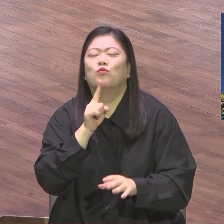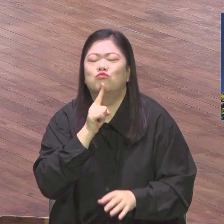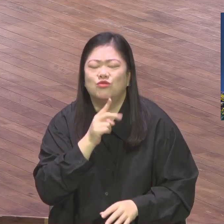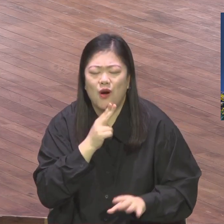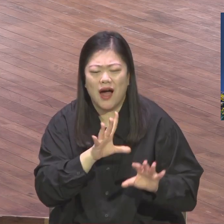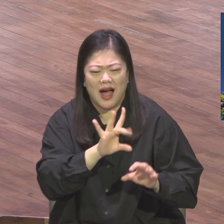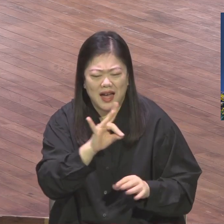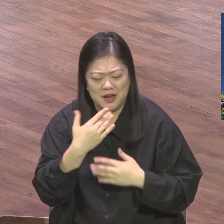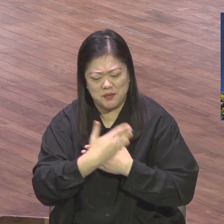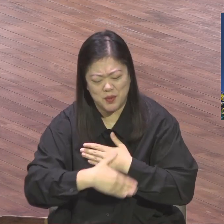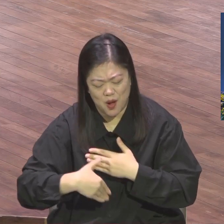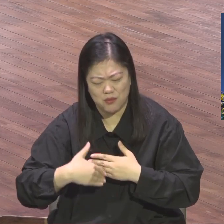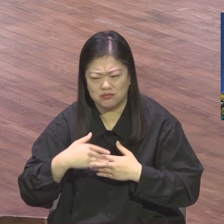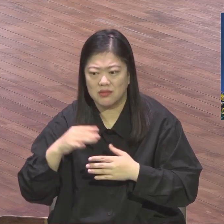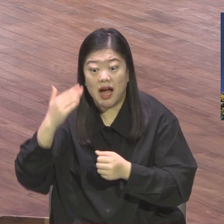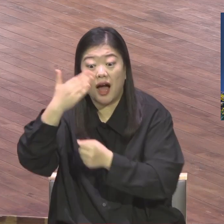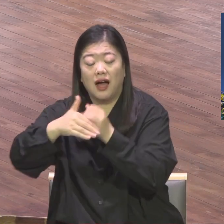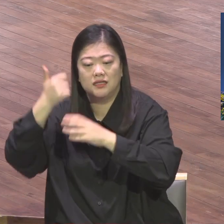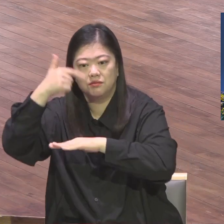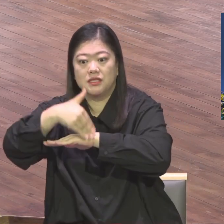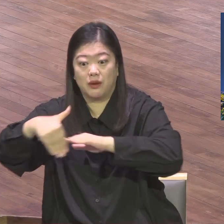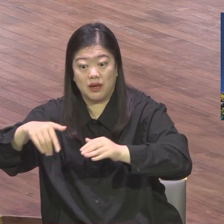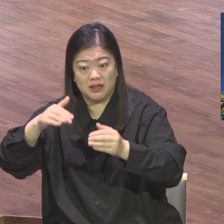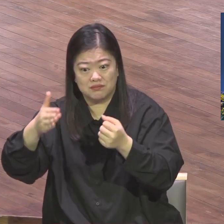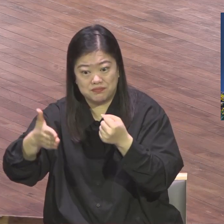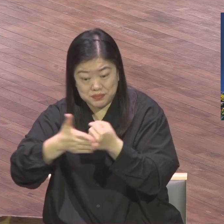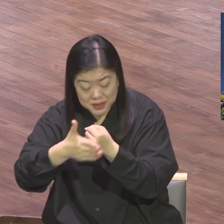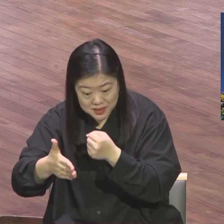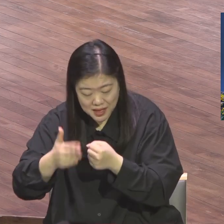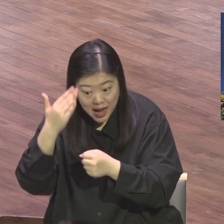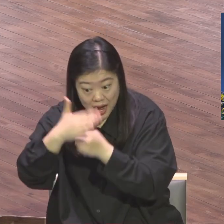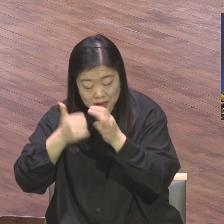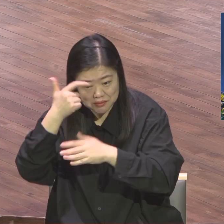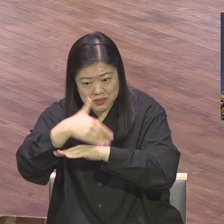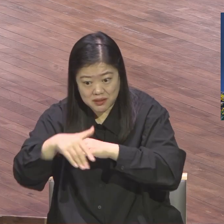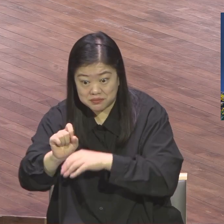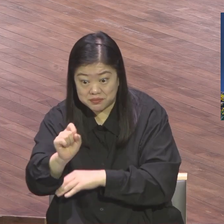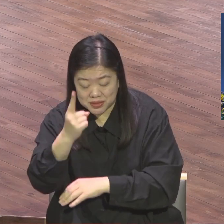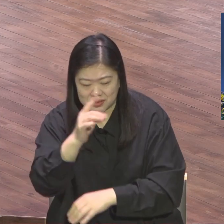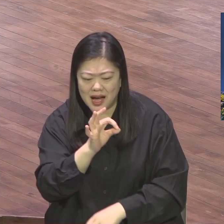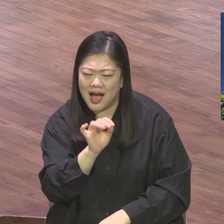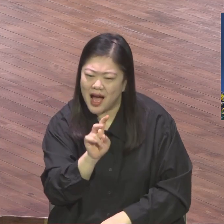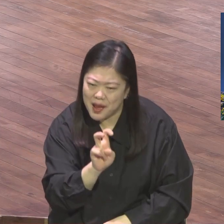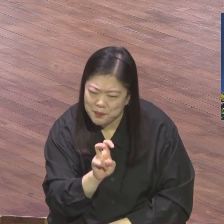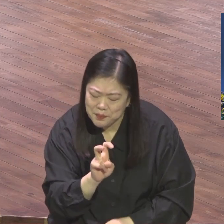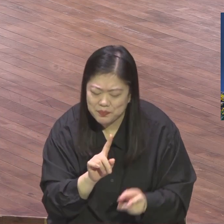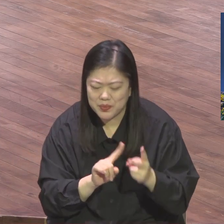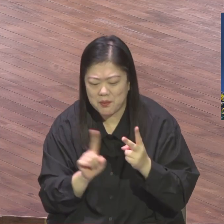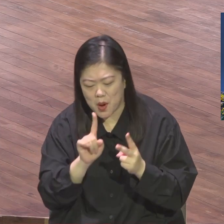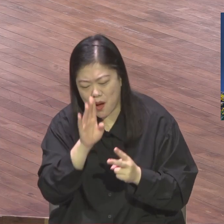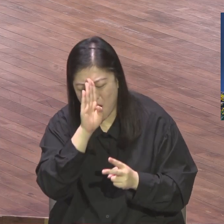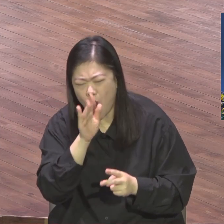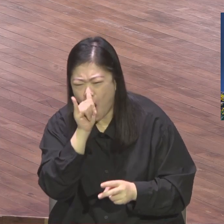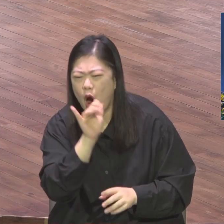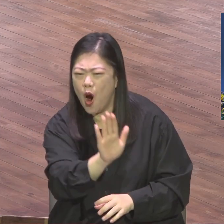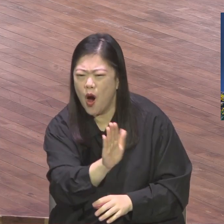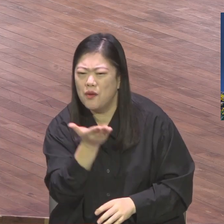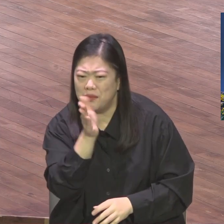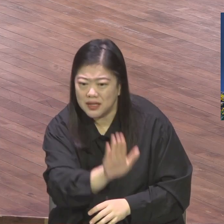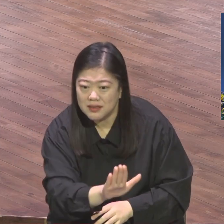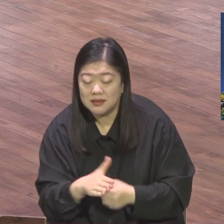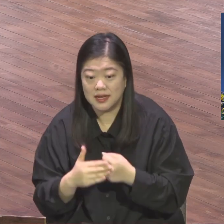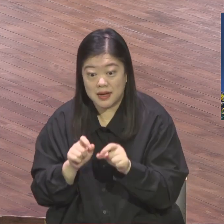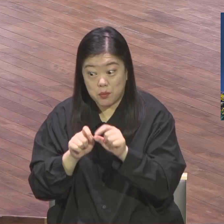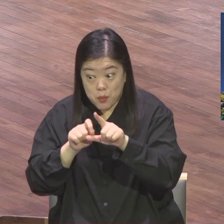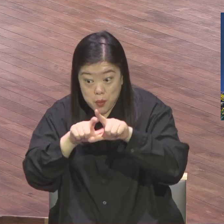뭐 어떻게 하나님 절대 계획을 칼빈 같은 사람들은 뭐 걸어다니는 종합병원에 있는데 그런 뜻이 그런 말이